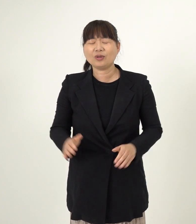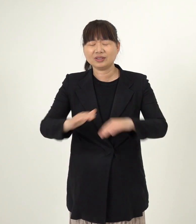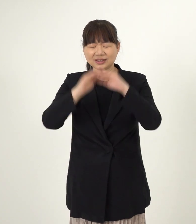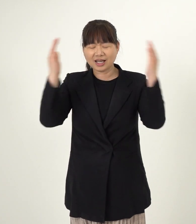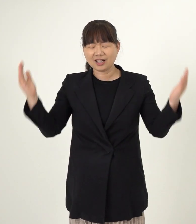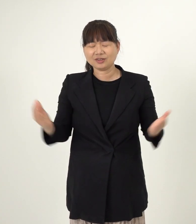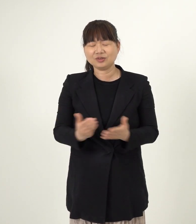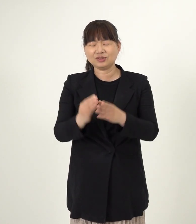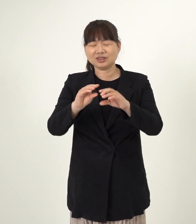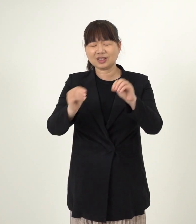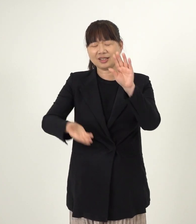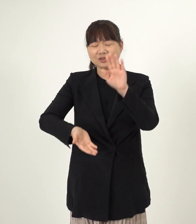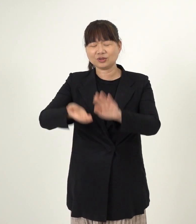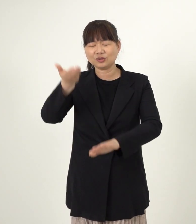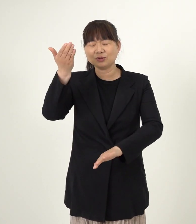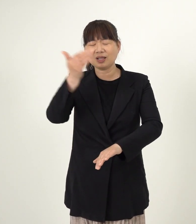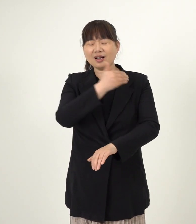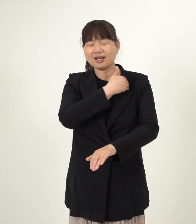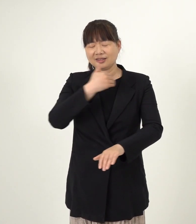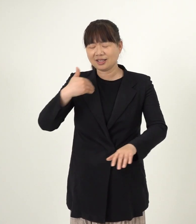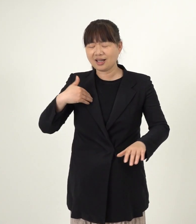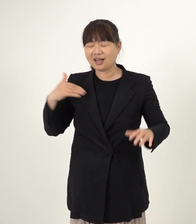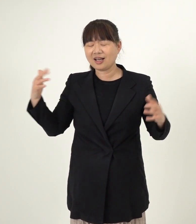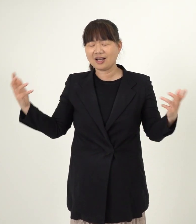온 땅 위에